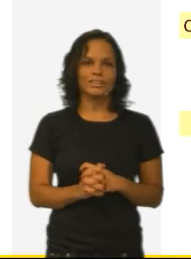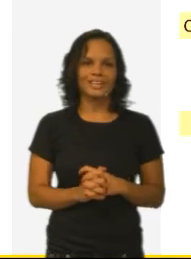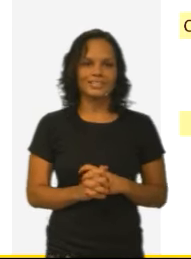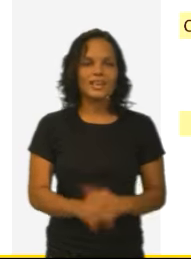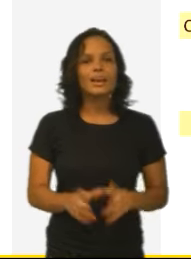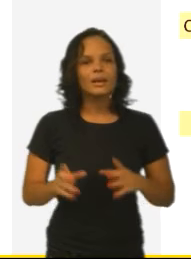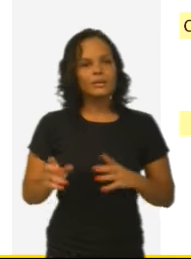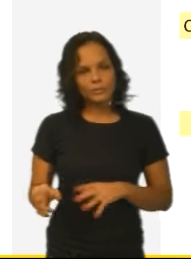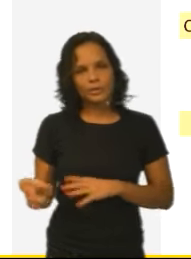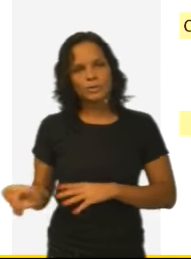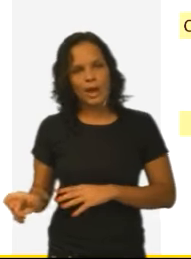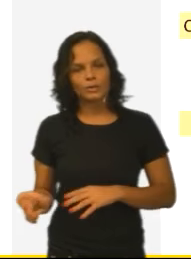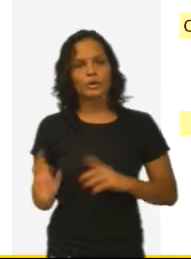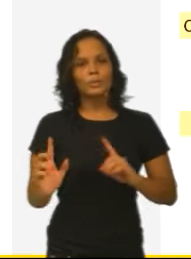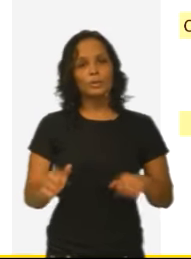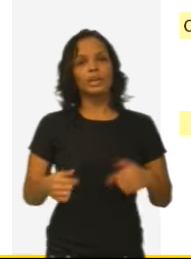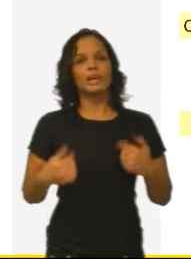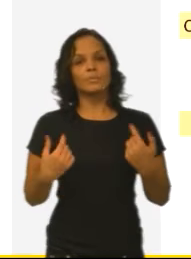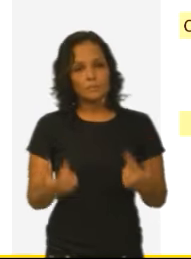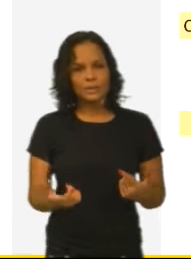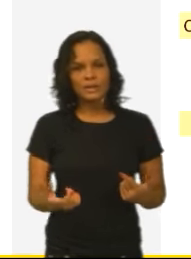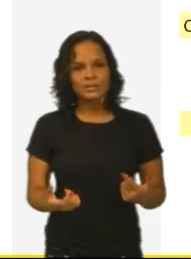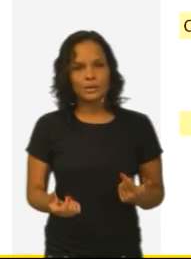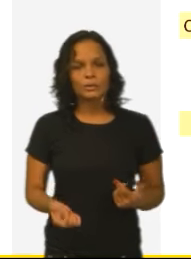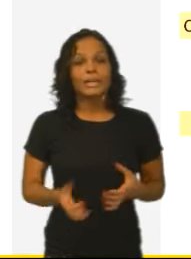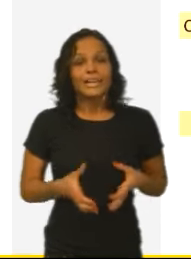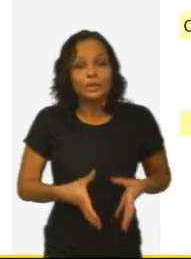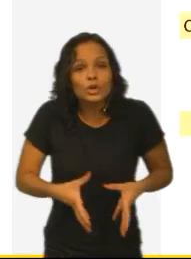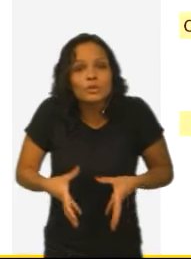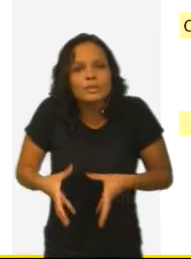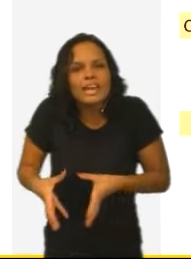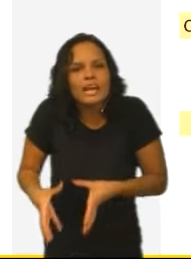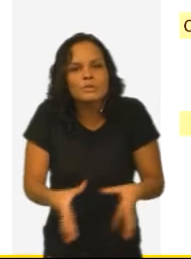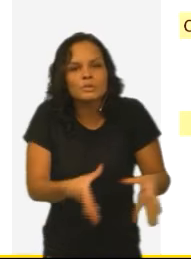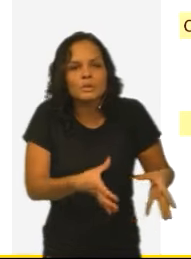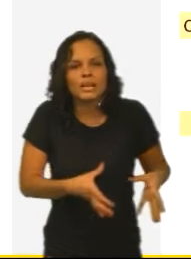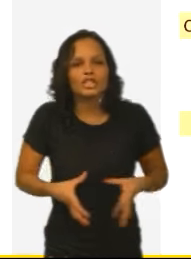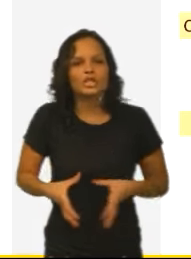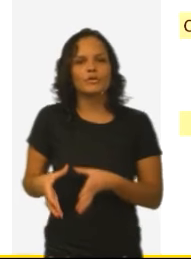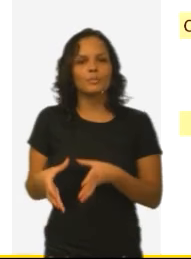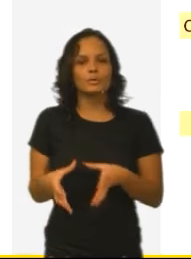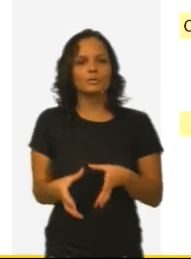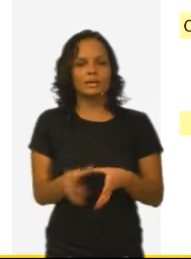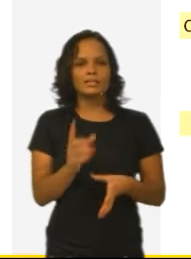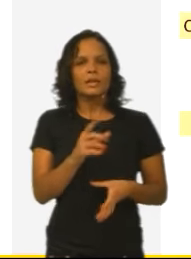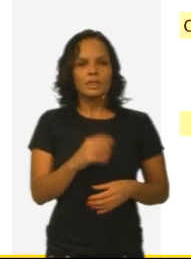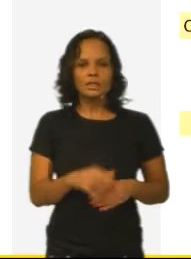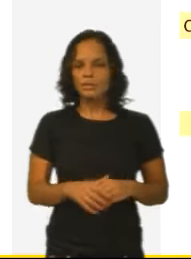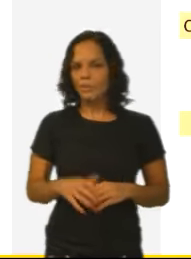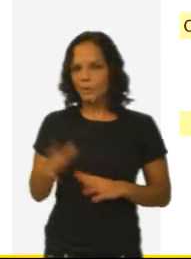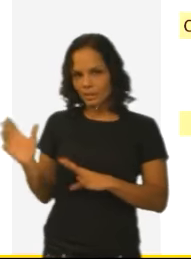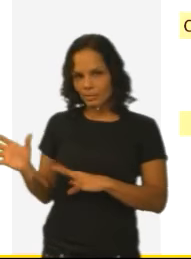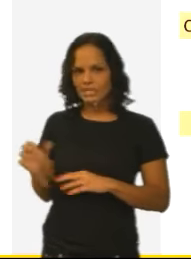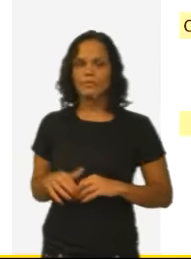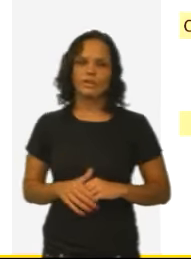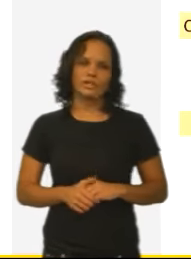tem que ser virgulado, porque ele é uma explicação. E todo termo explicativo no português, nós vamos aprender mais à frente que